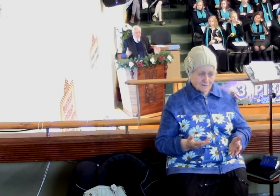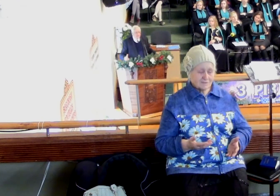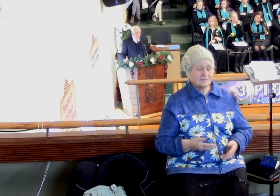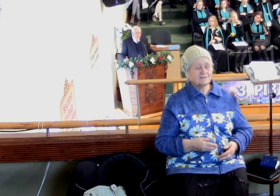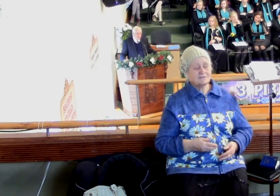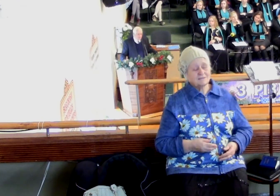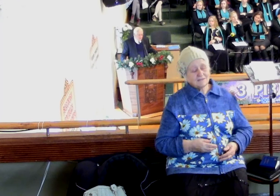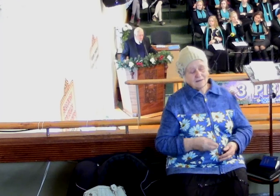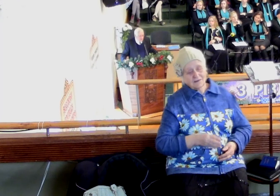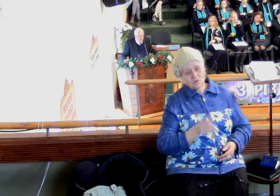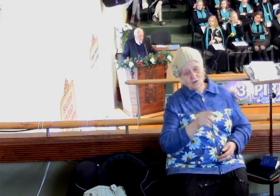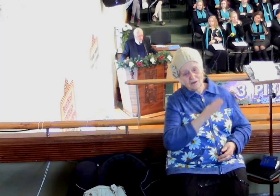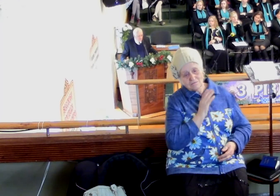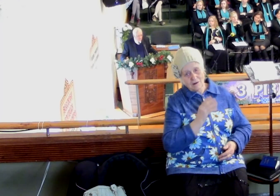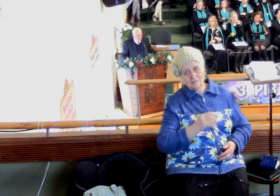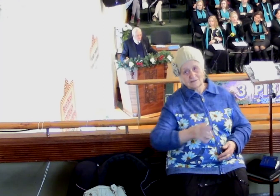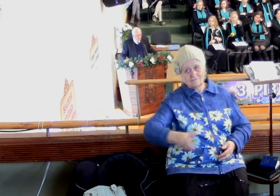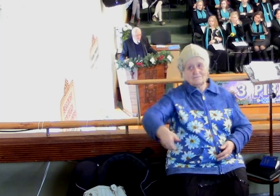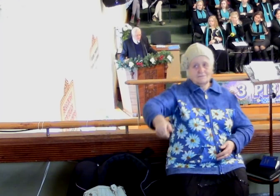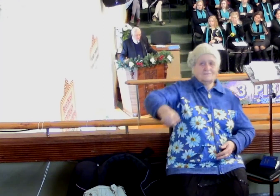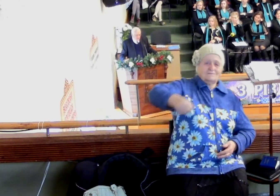наступали праздники, мама доставала.